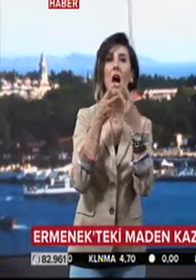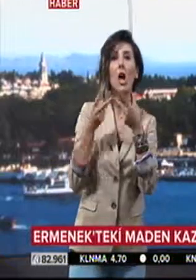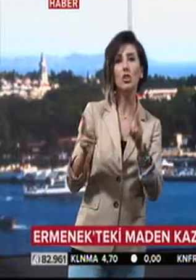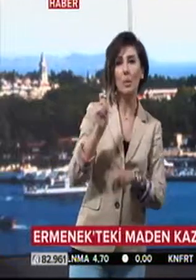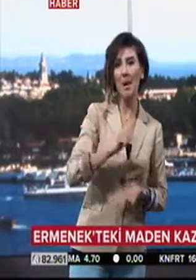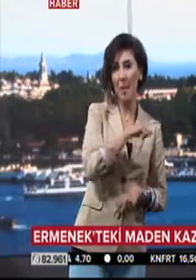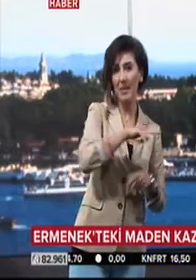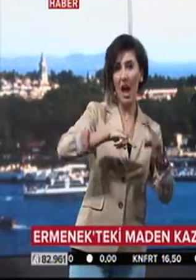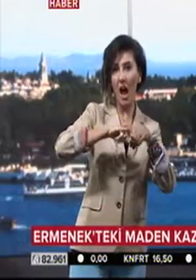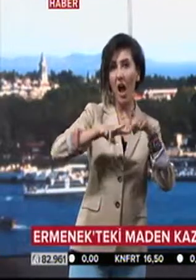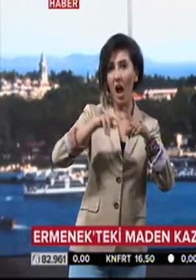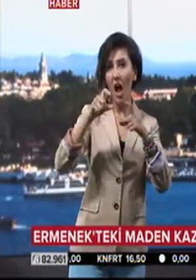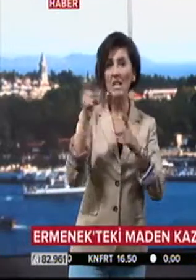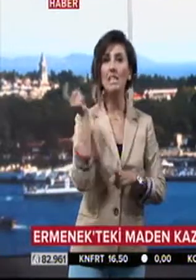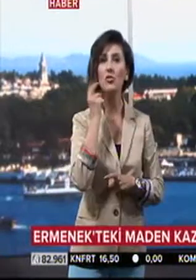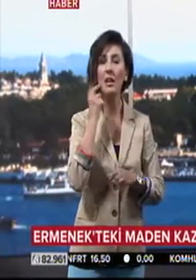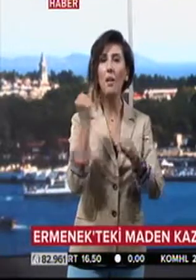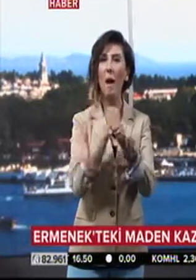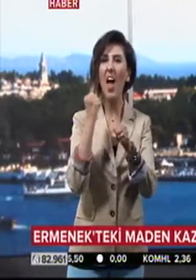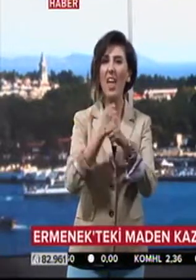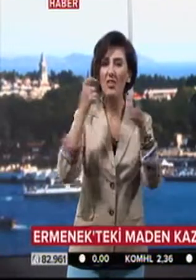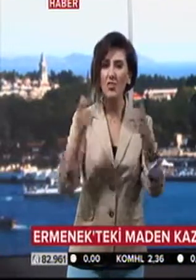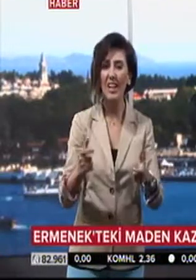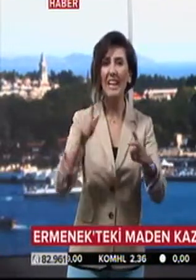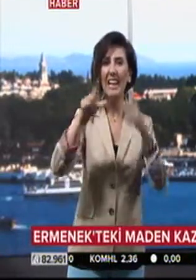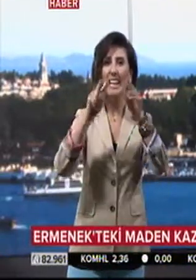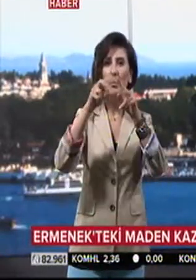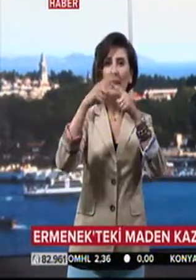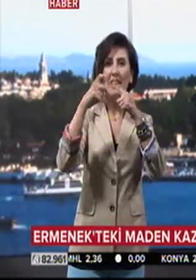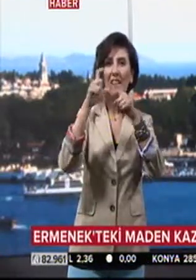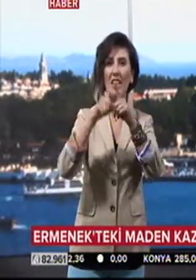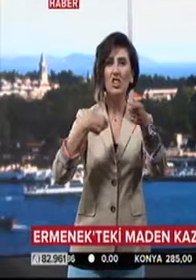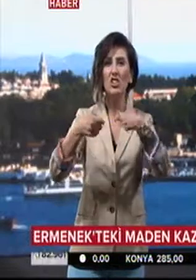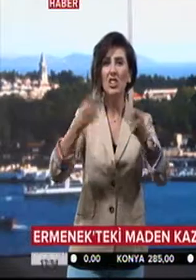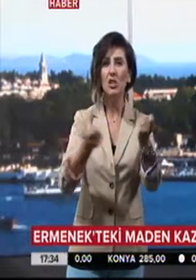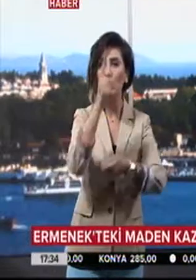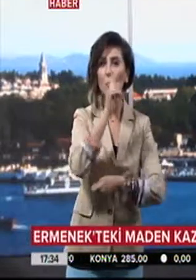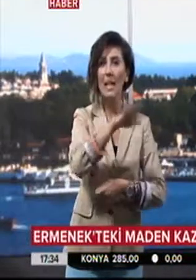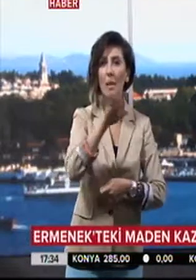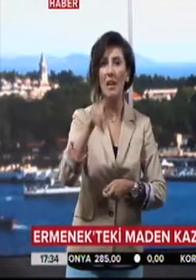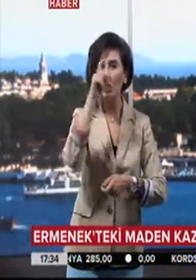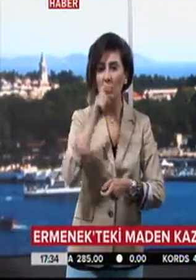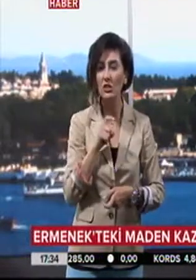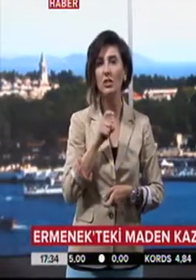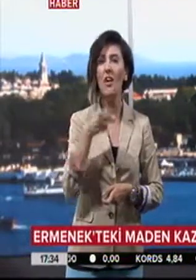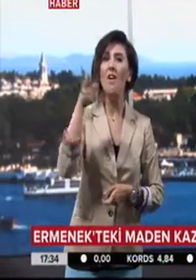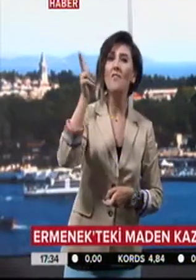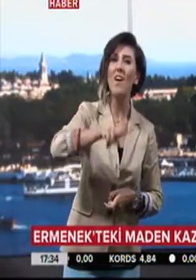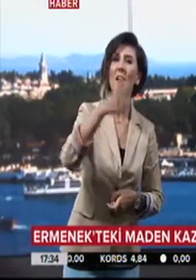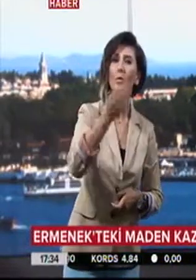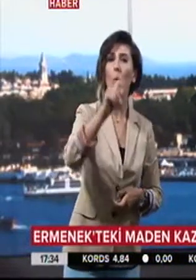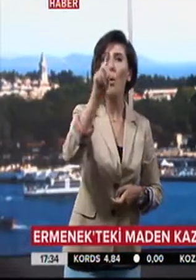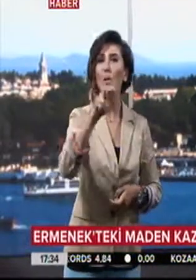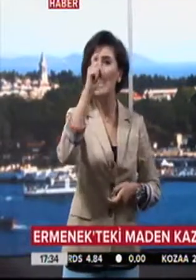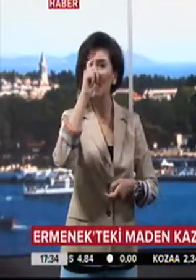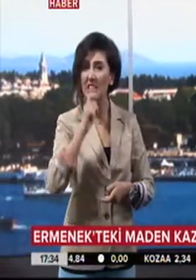yazılı açıklamada, Has Şekerler Madencilik Limited şirketinde çalışan 155 işçiyle vefat